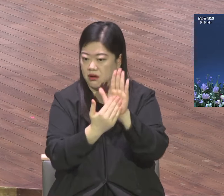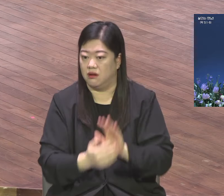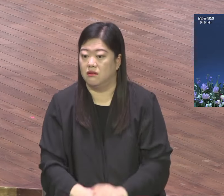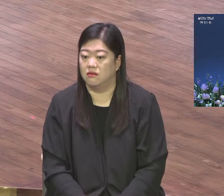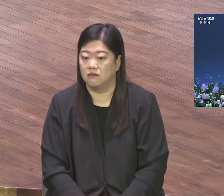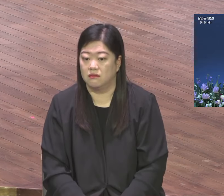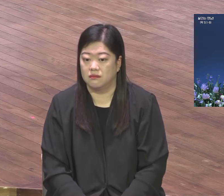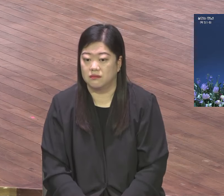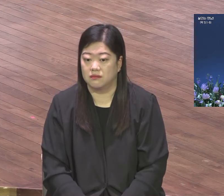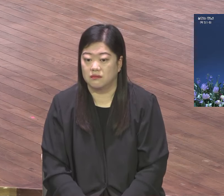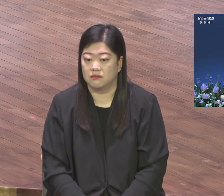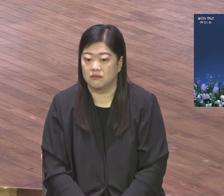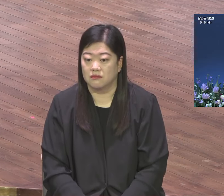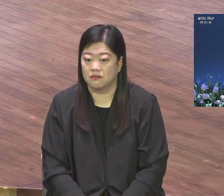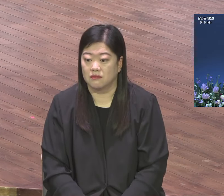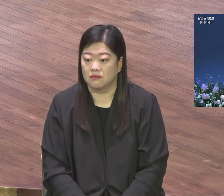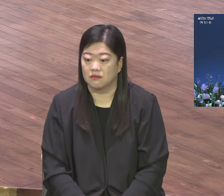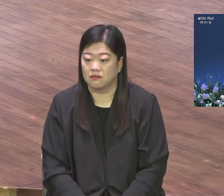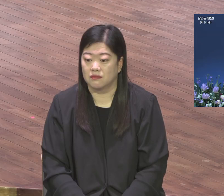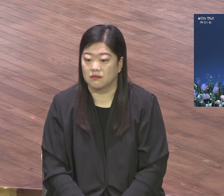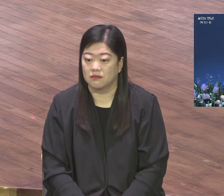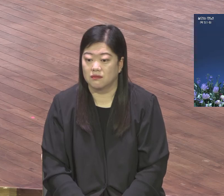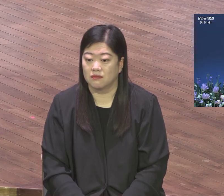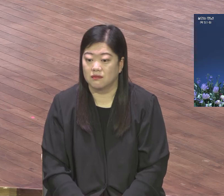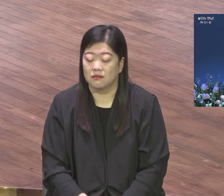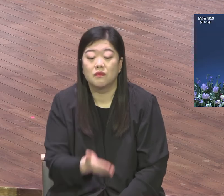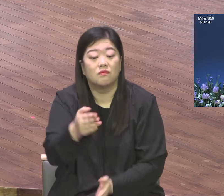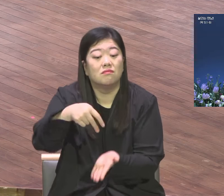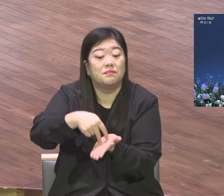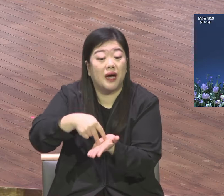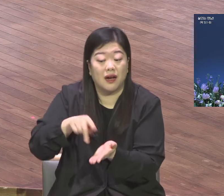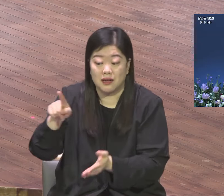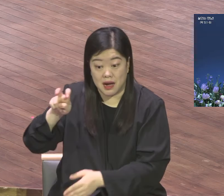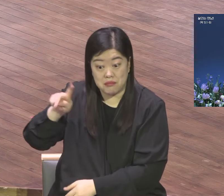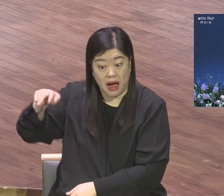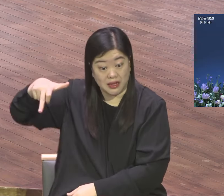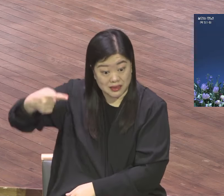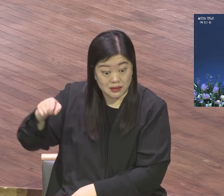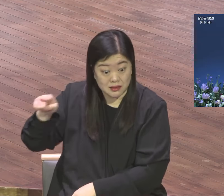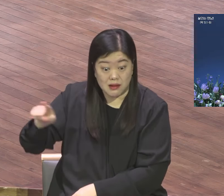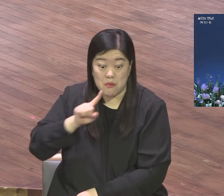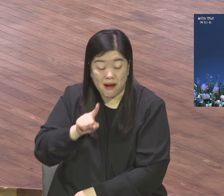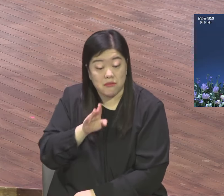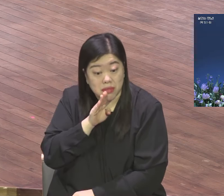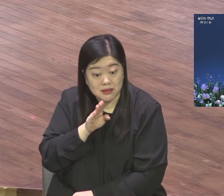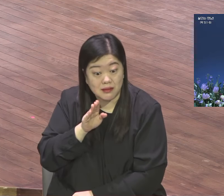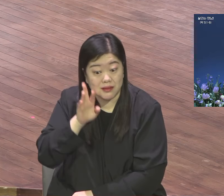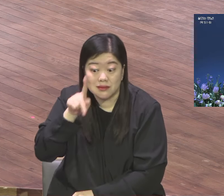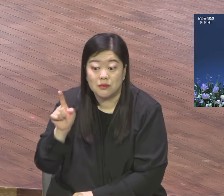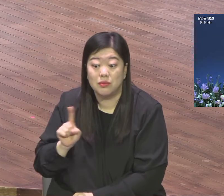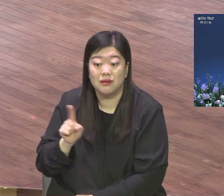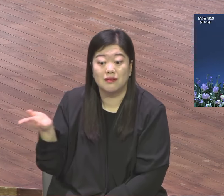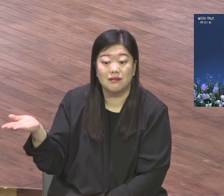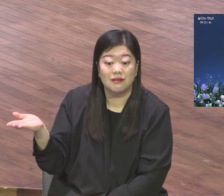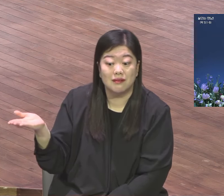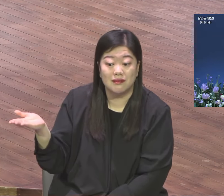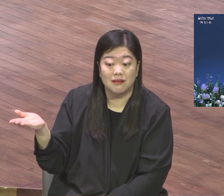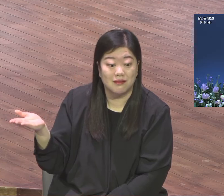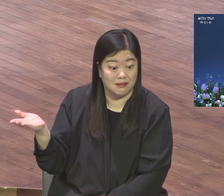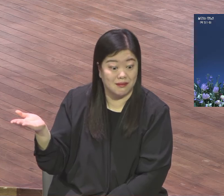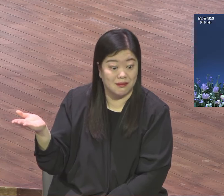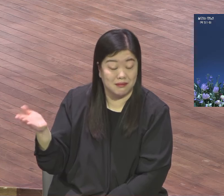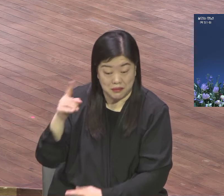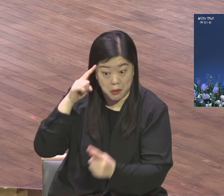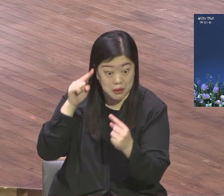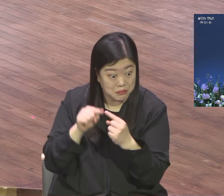한국 사회를 바라본 민선의 진단이 우리에게 어떤 의미로 맞을 수도 있고 틀릴